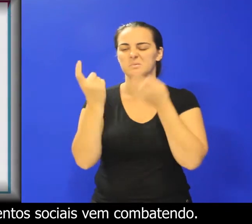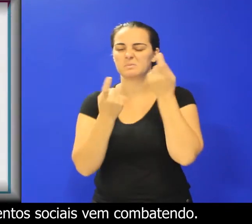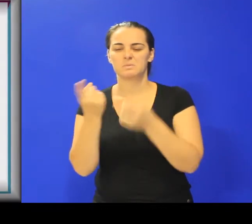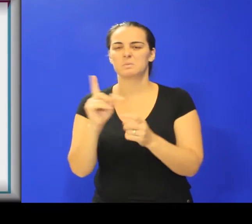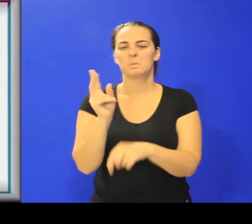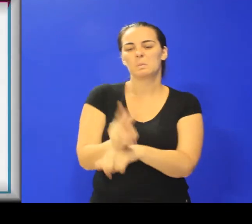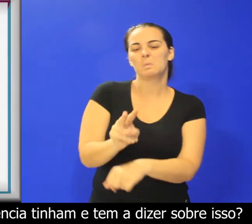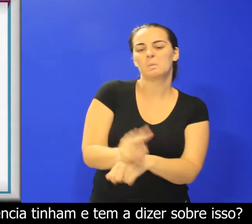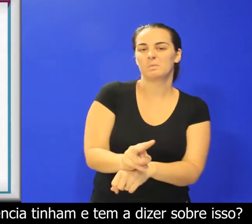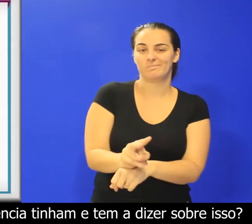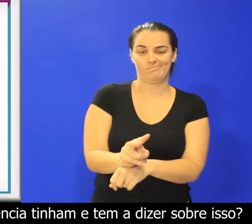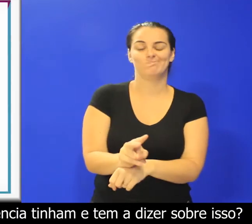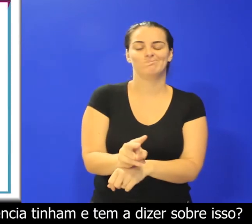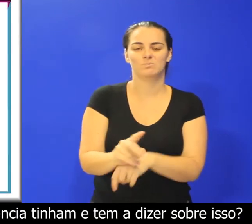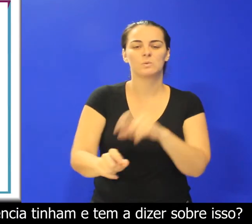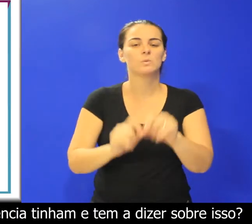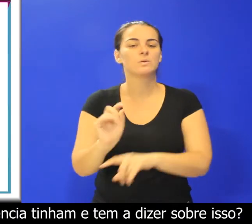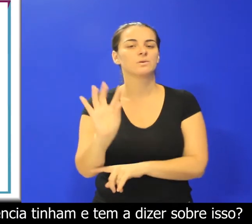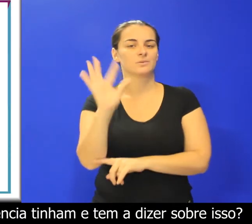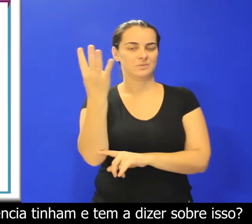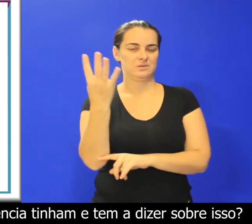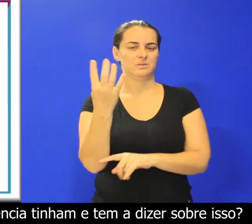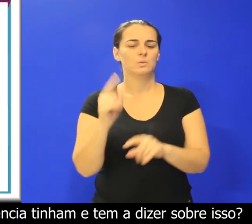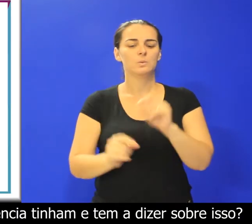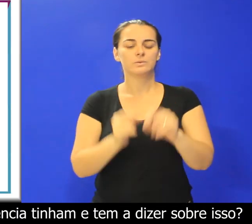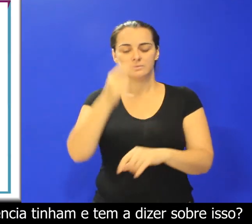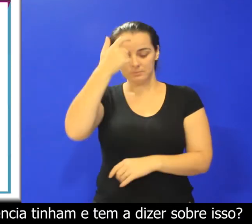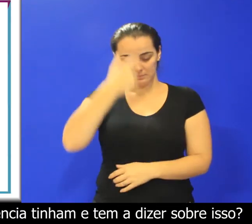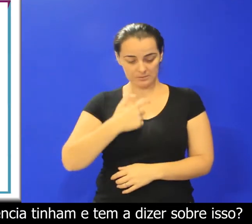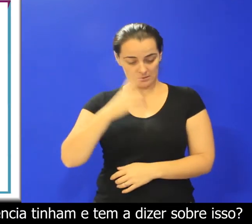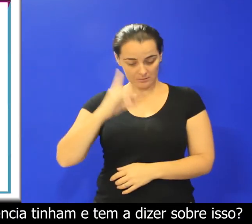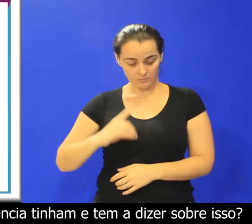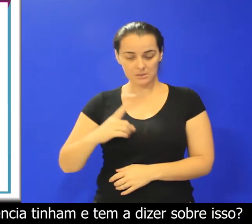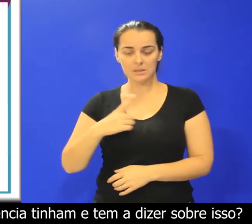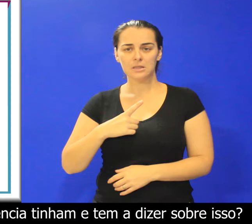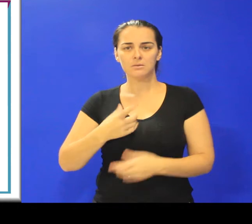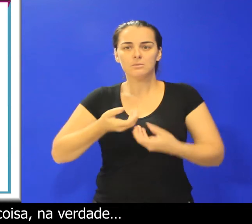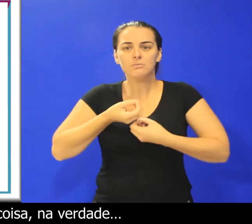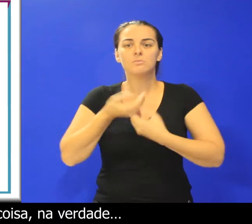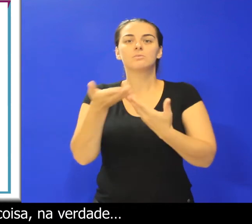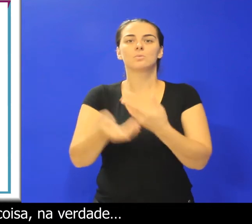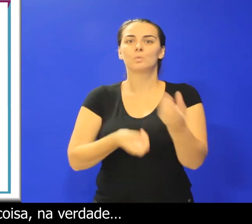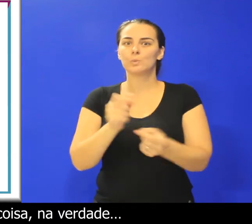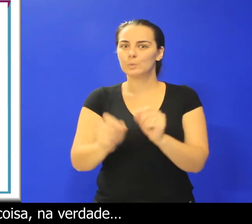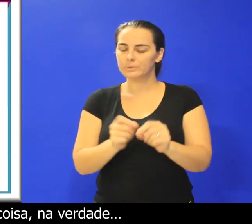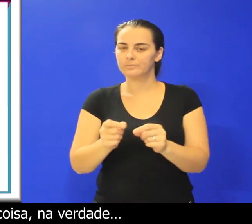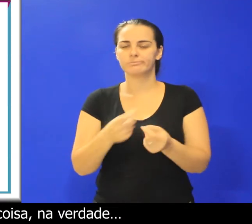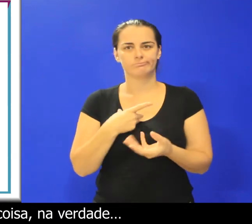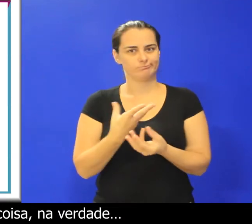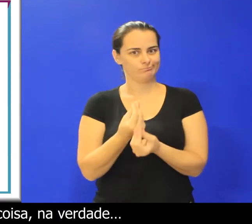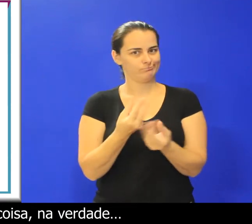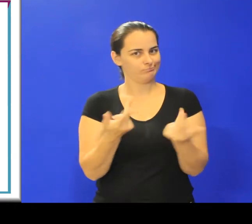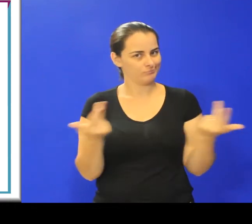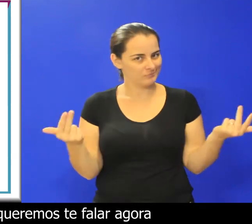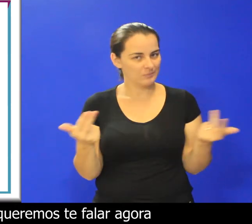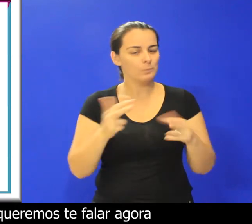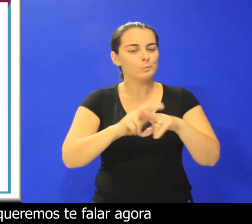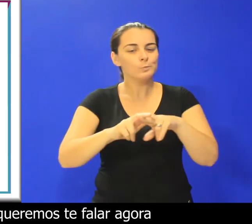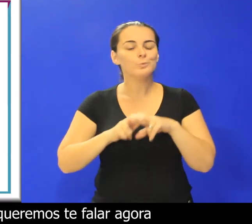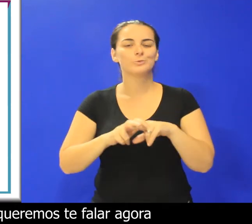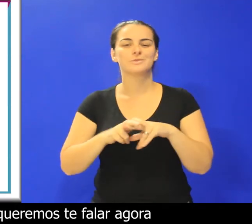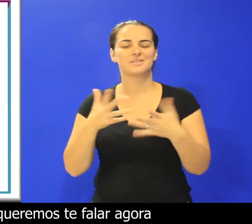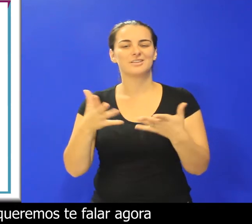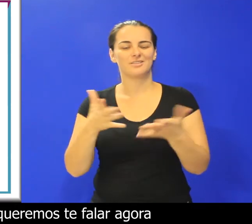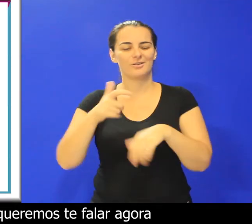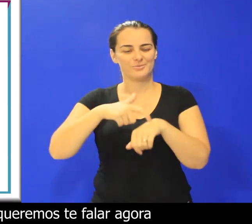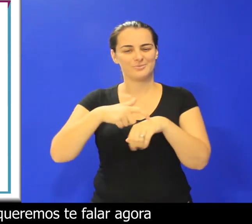combatendo. Mas o que as pessoas com deficiência tinham e têm a dizer sobre isso? Bem, bastante coisa, na verdade. E é sobre